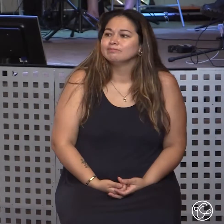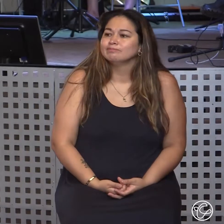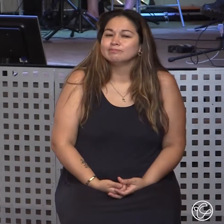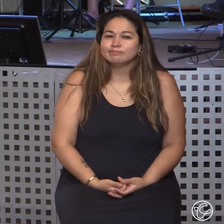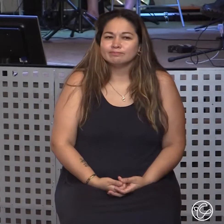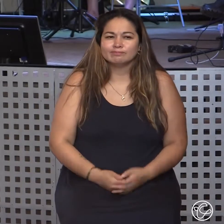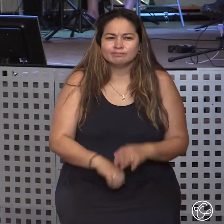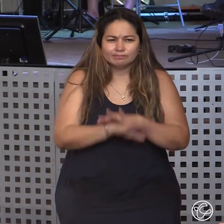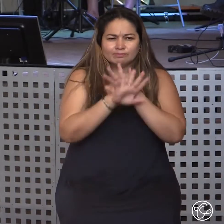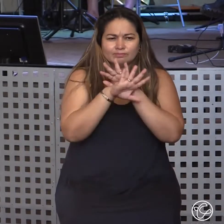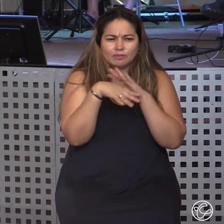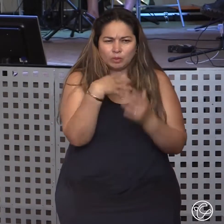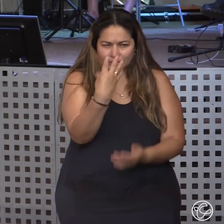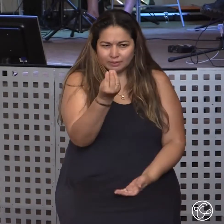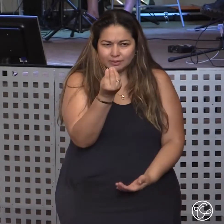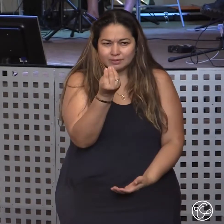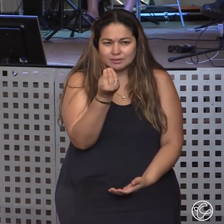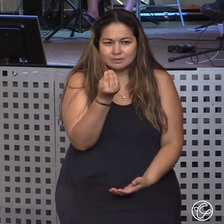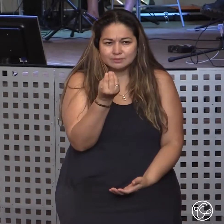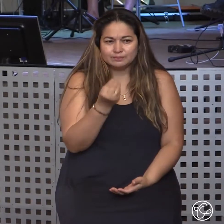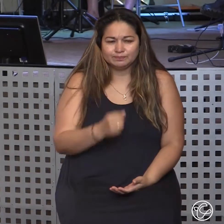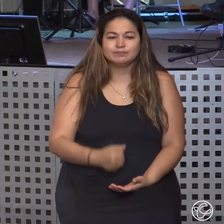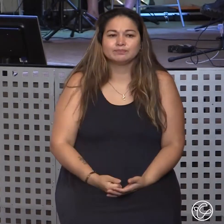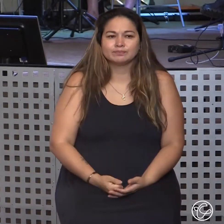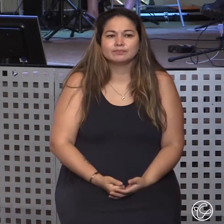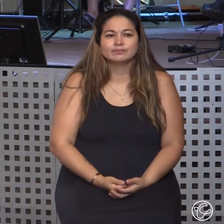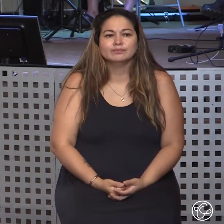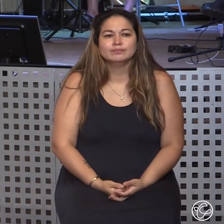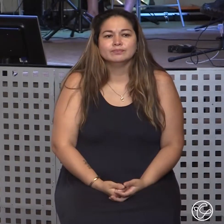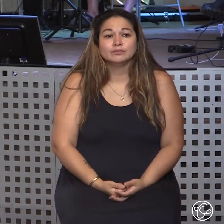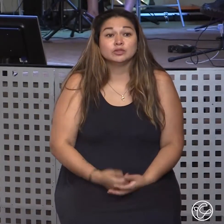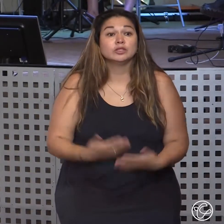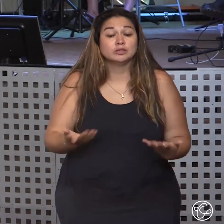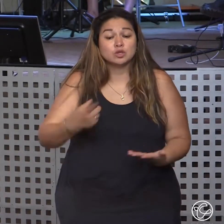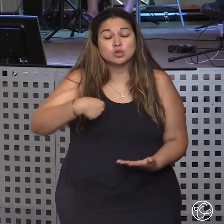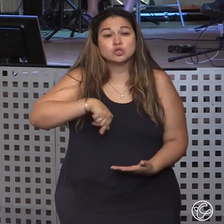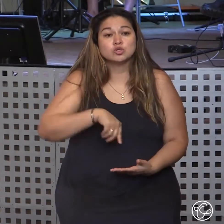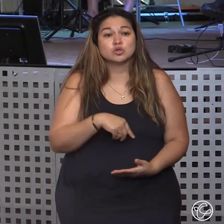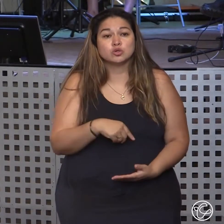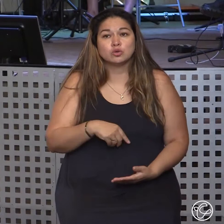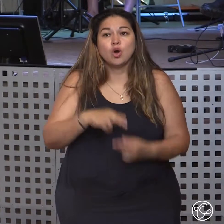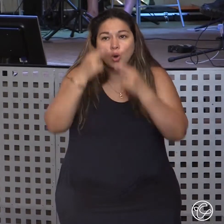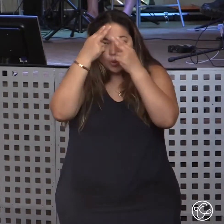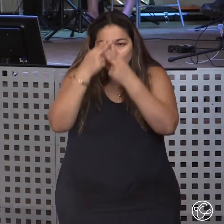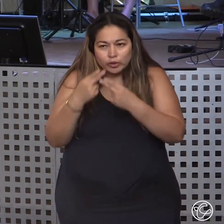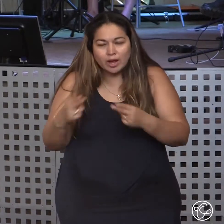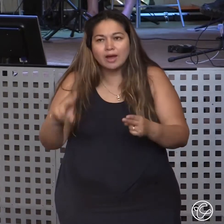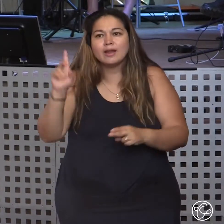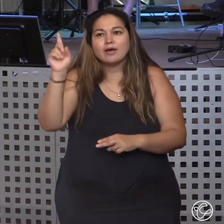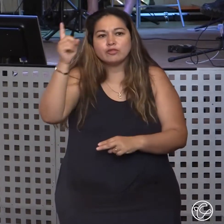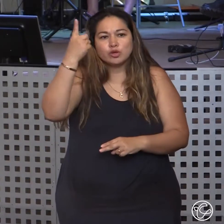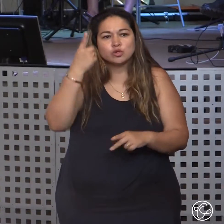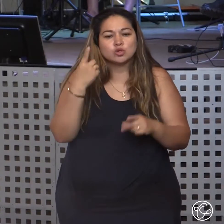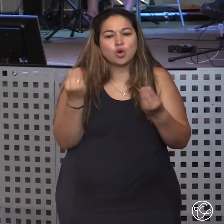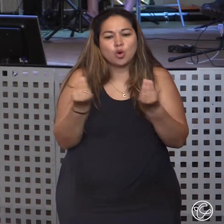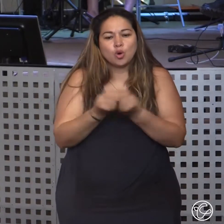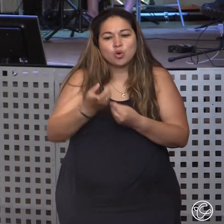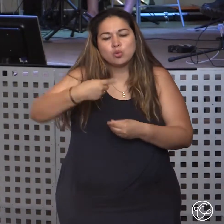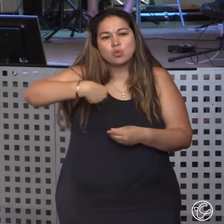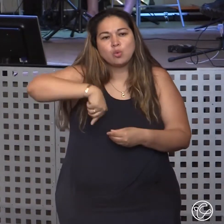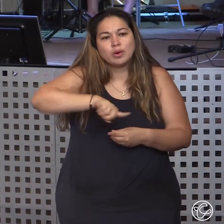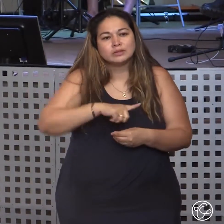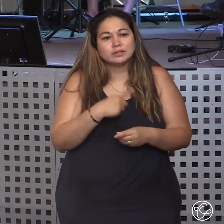¿Lo ves ahí ya? De forma clara. Honra a Jehová con tus bienes.